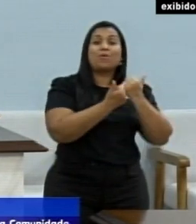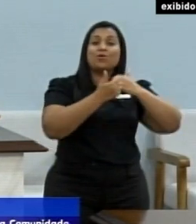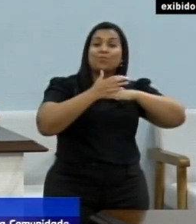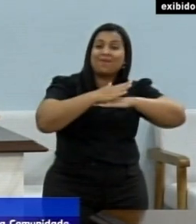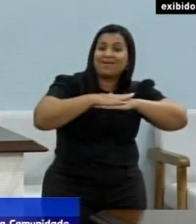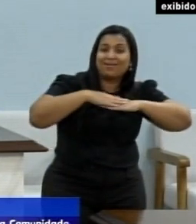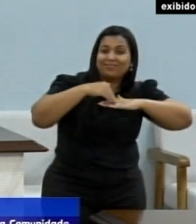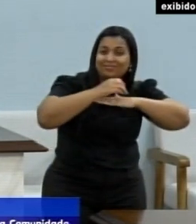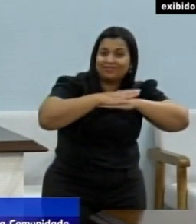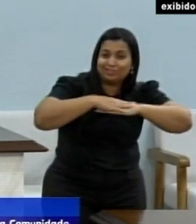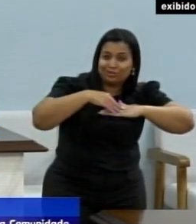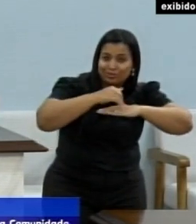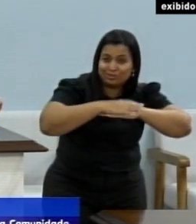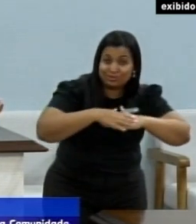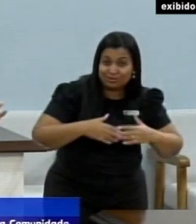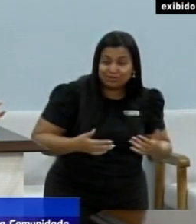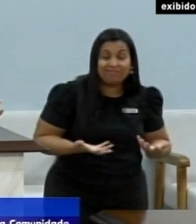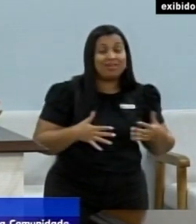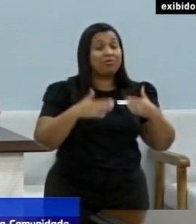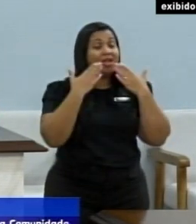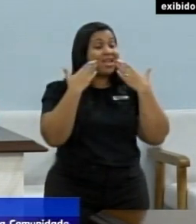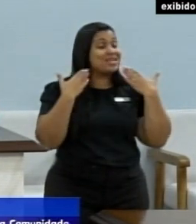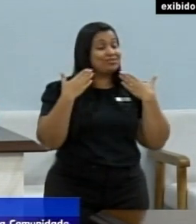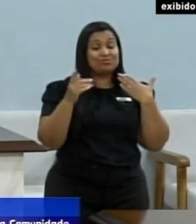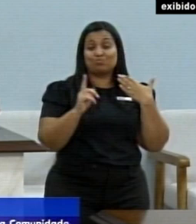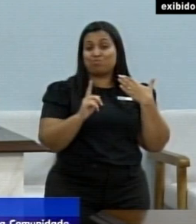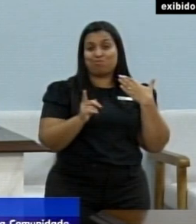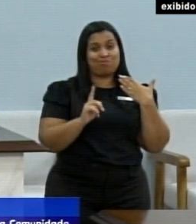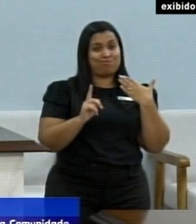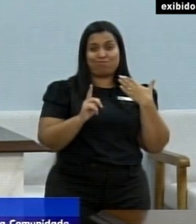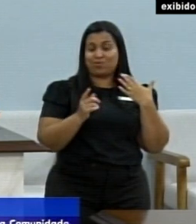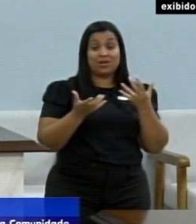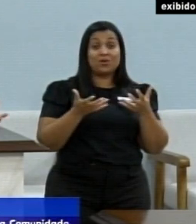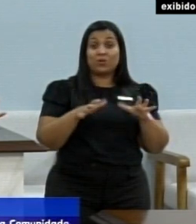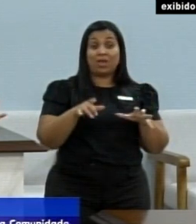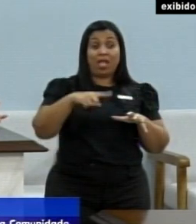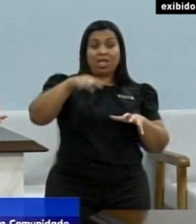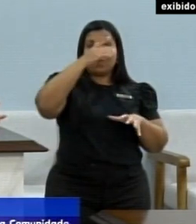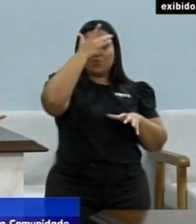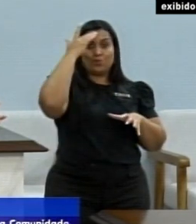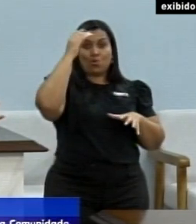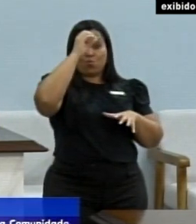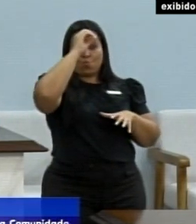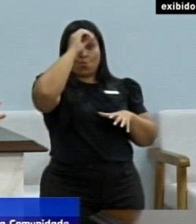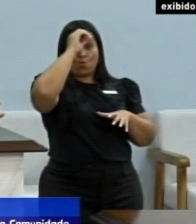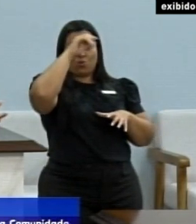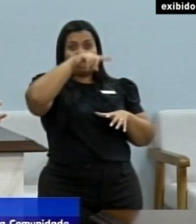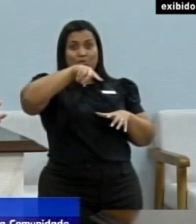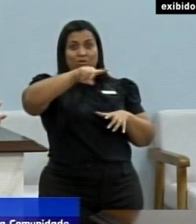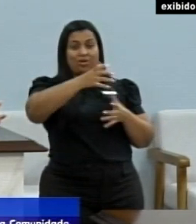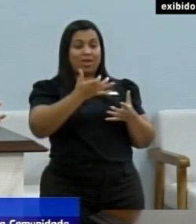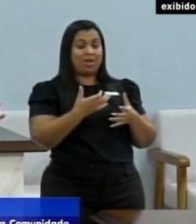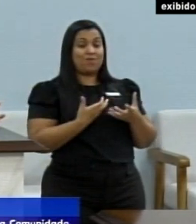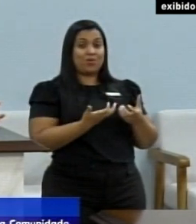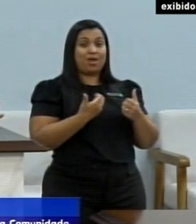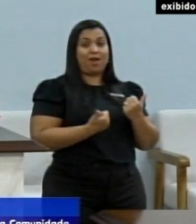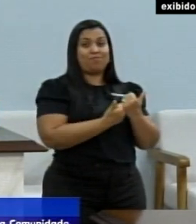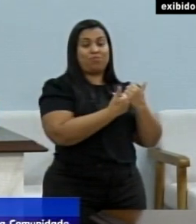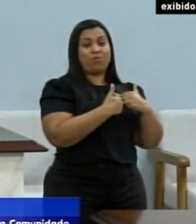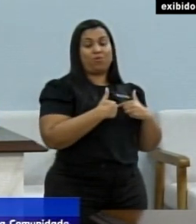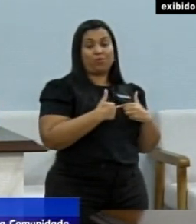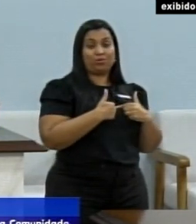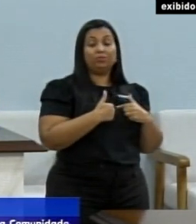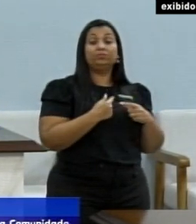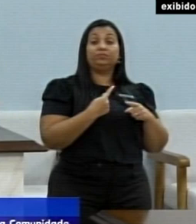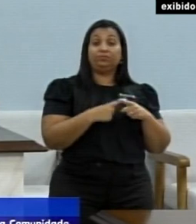afetivo. Elas não querem se expor, elas não querem que ninguém saiba que elas estão ali procurando esse tipo de apoio.